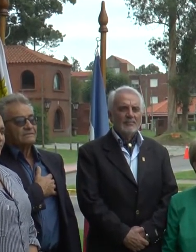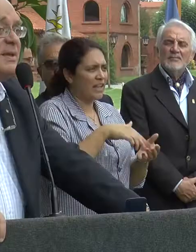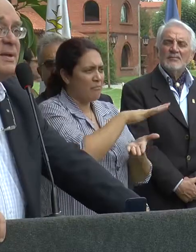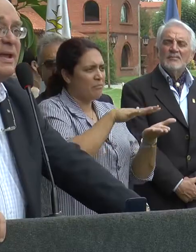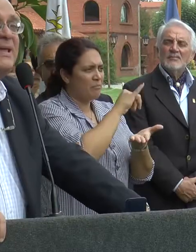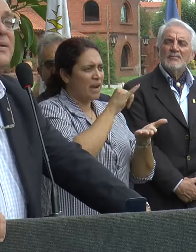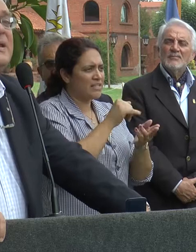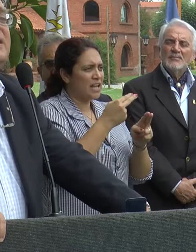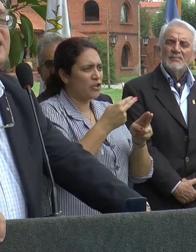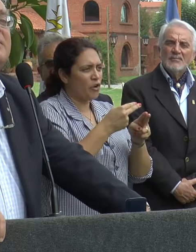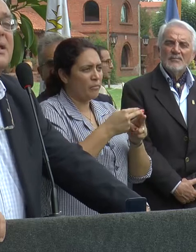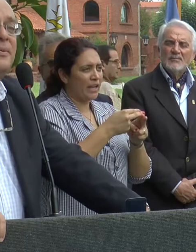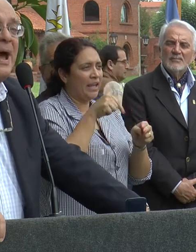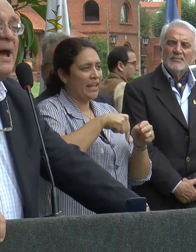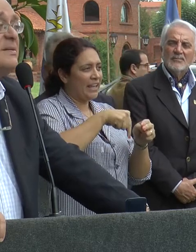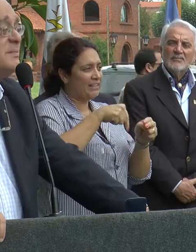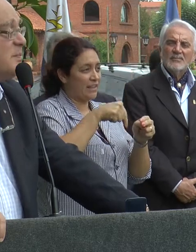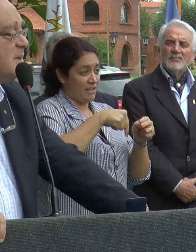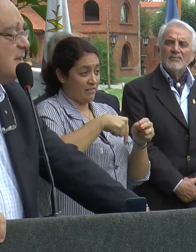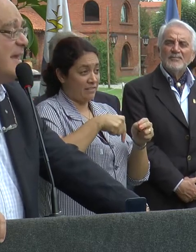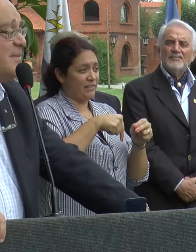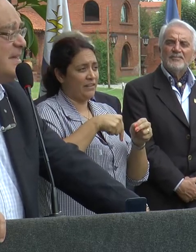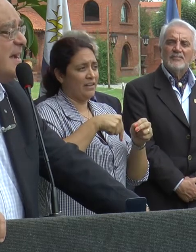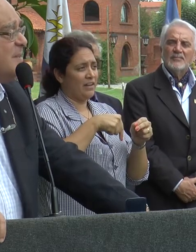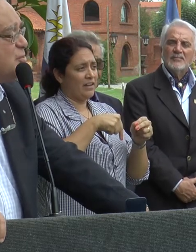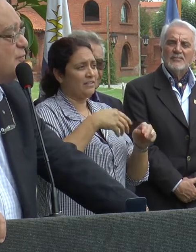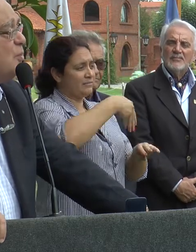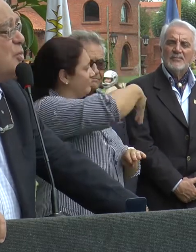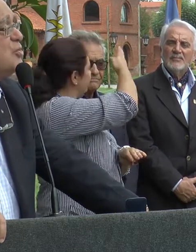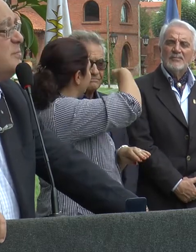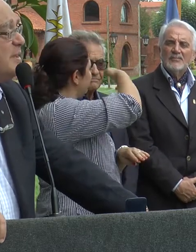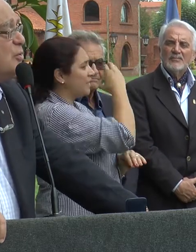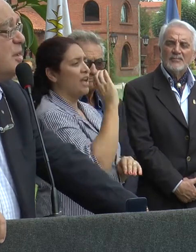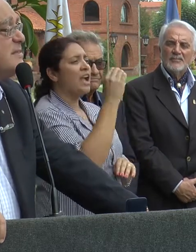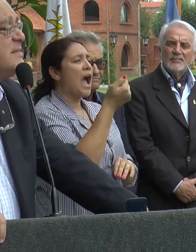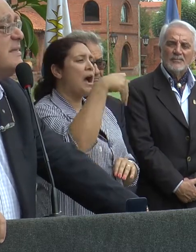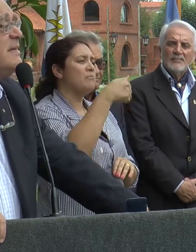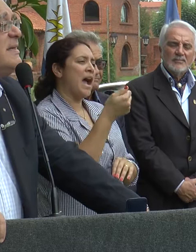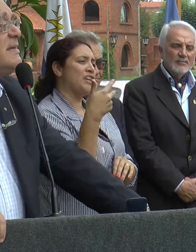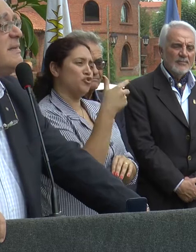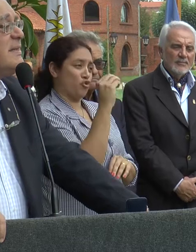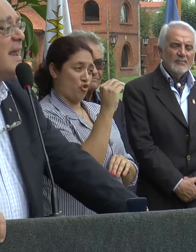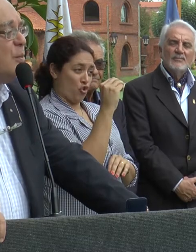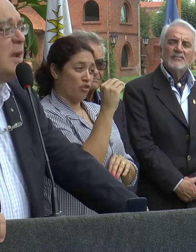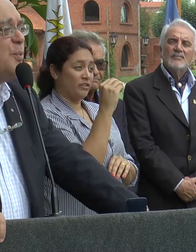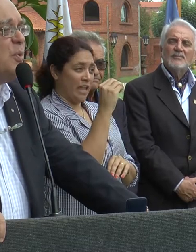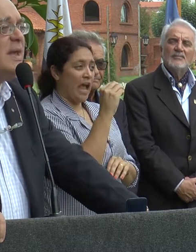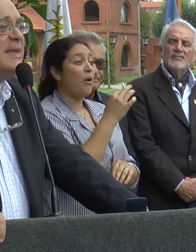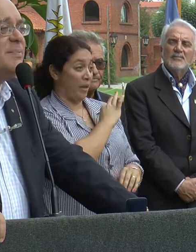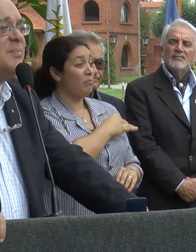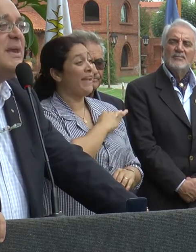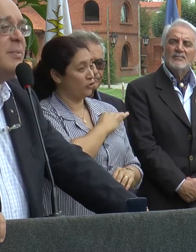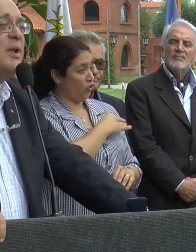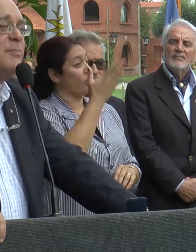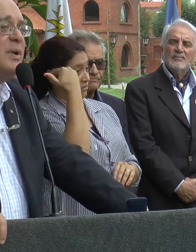Uruguayos. Esta avenida que baja es la avenida Camacho, fue uno de los inspectores de la escuela pública,